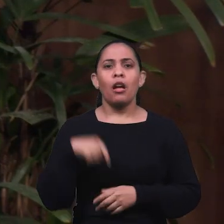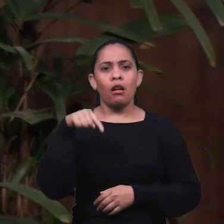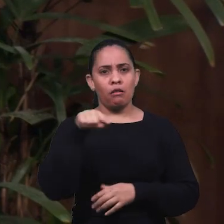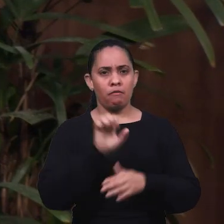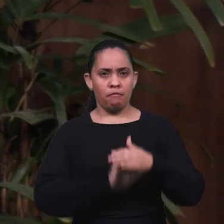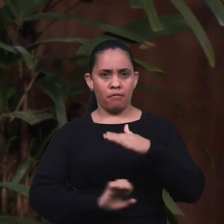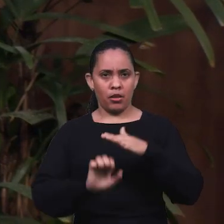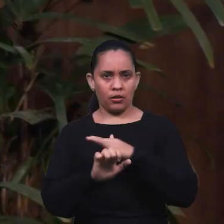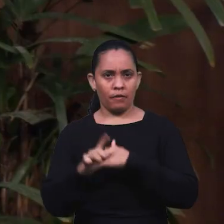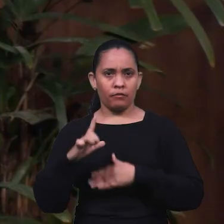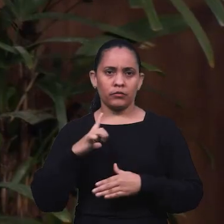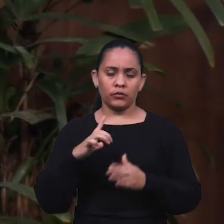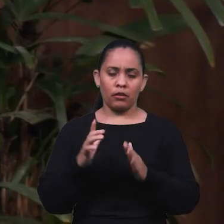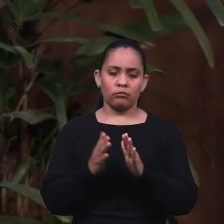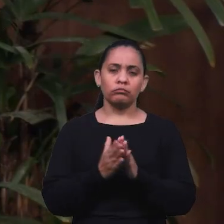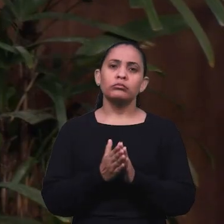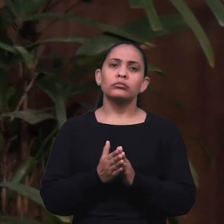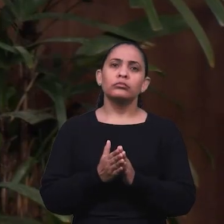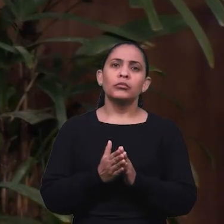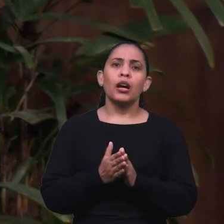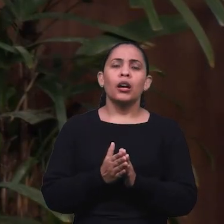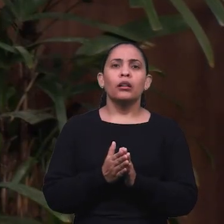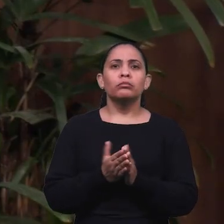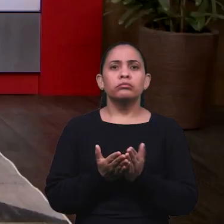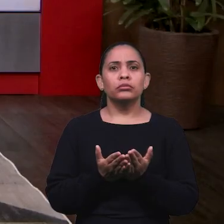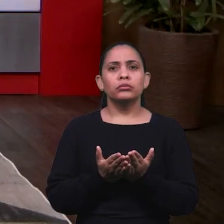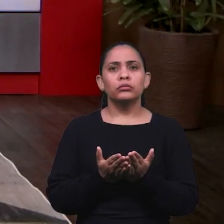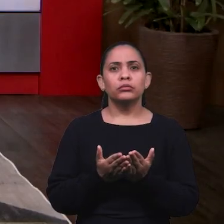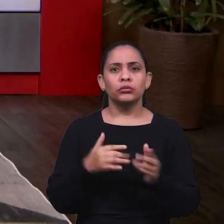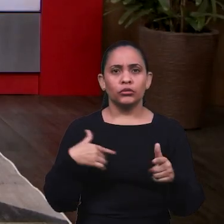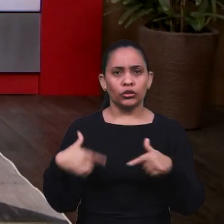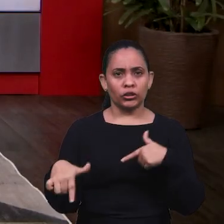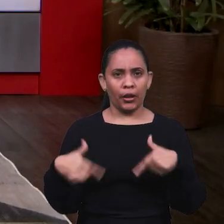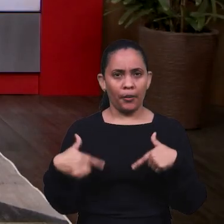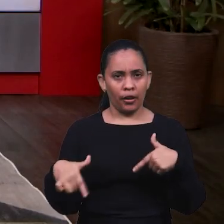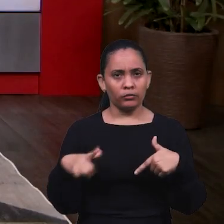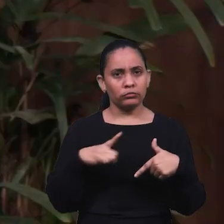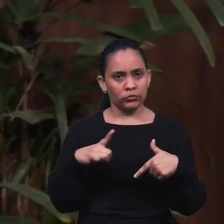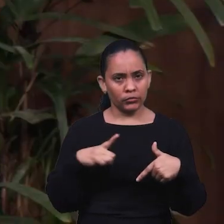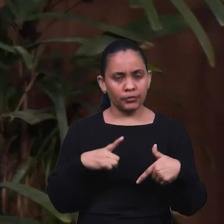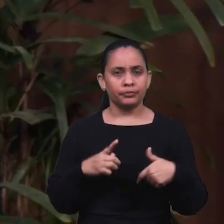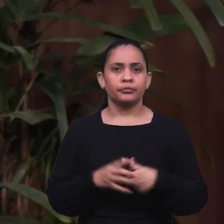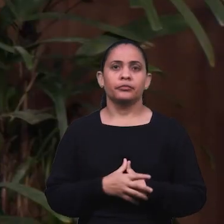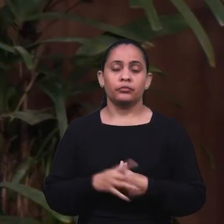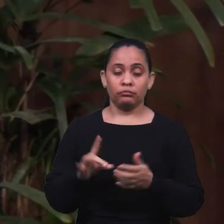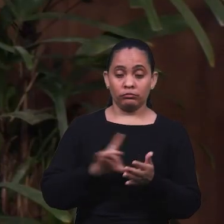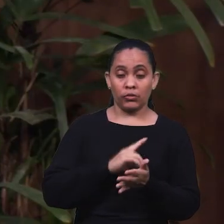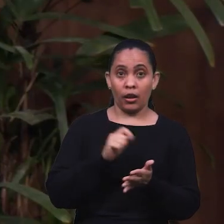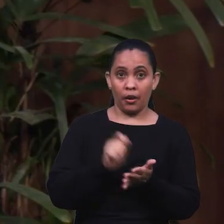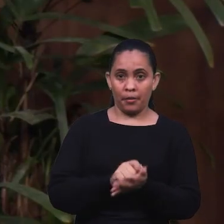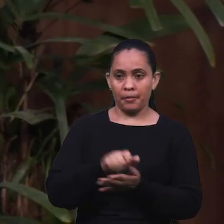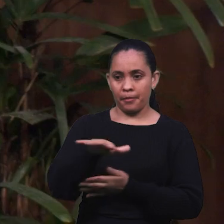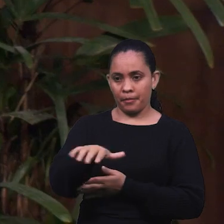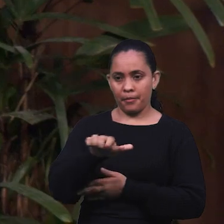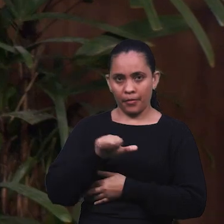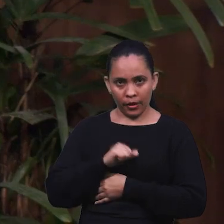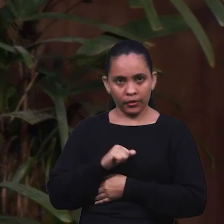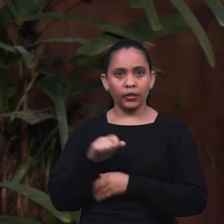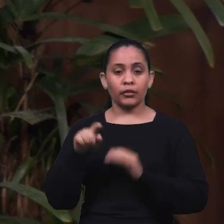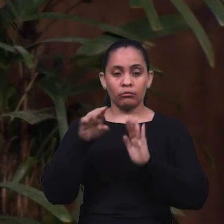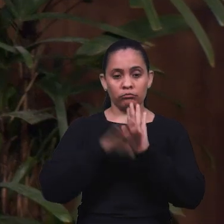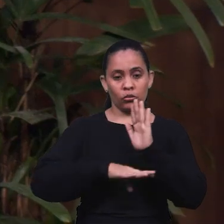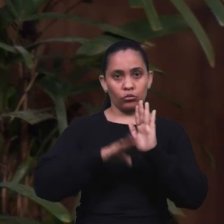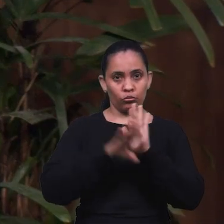empresa você tem carteira assinada, seria isso, né, doutora? Tem carteira assinada, e aí a empresa recolhe, que tem o